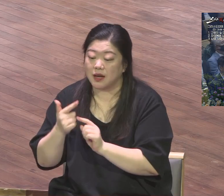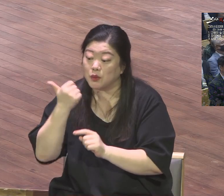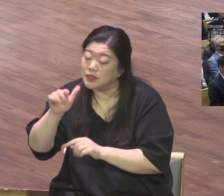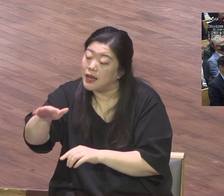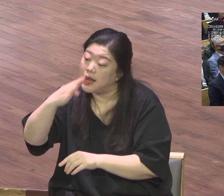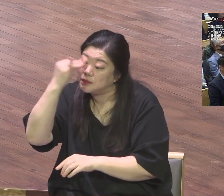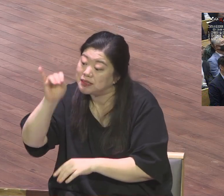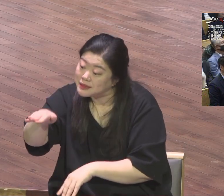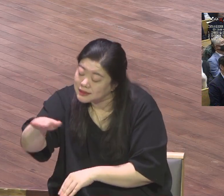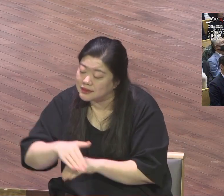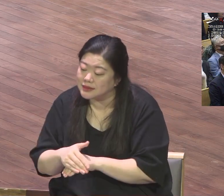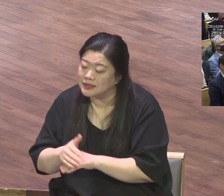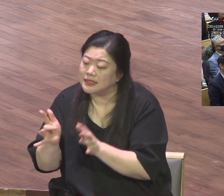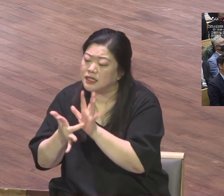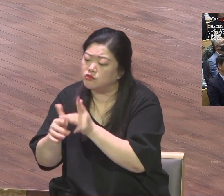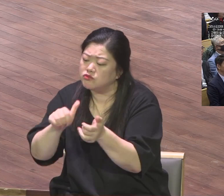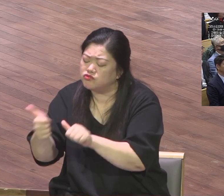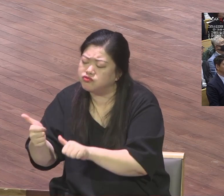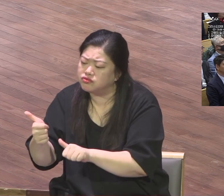돌아갔습니다.